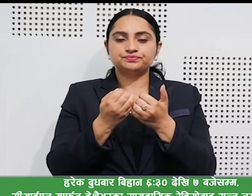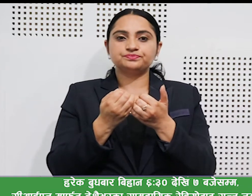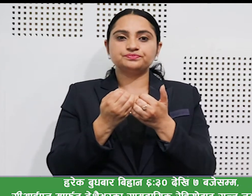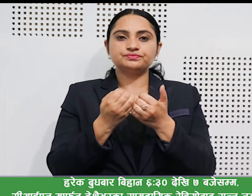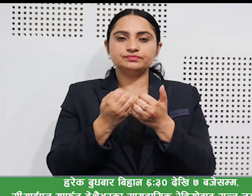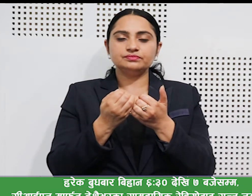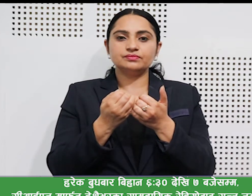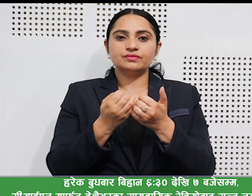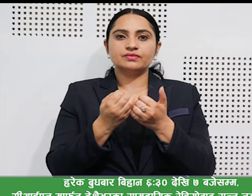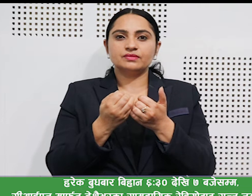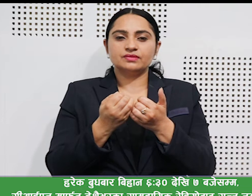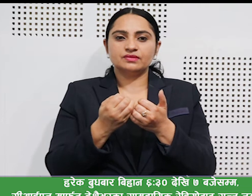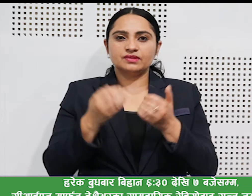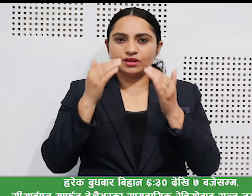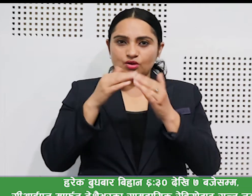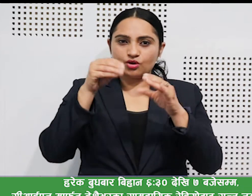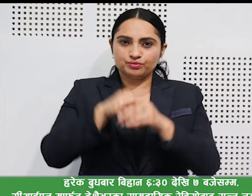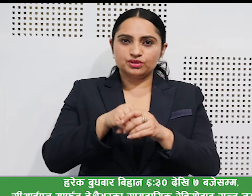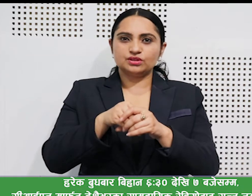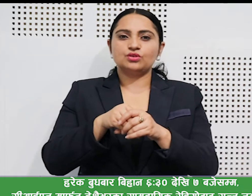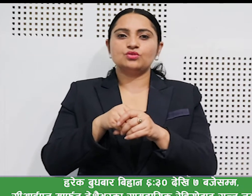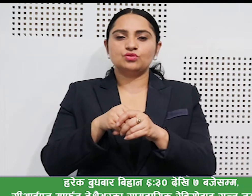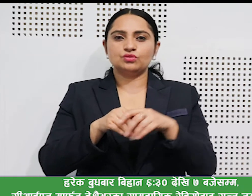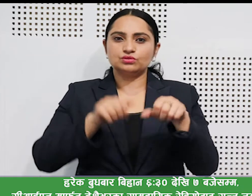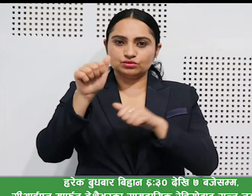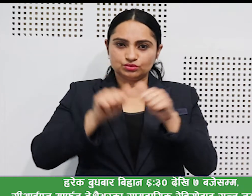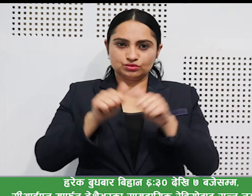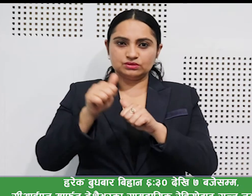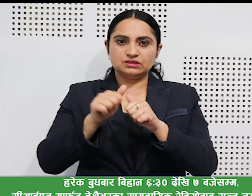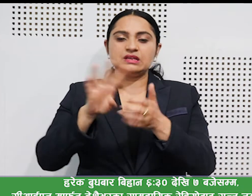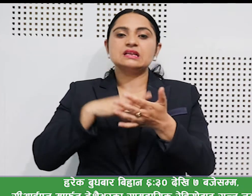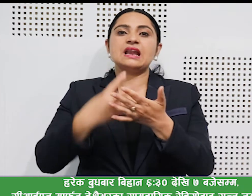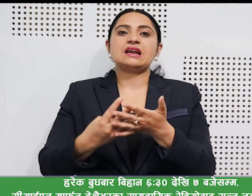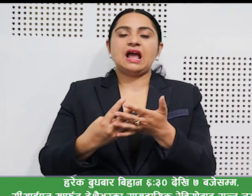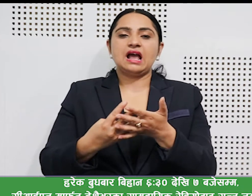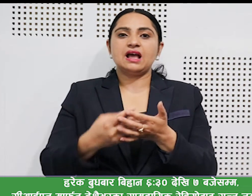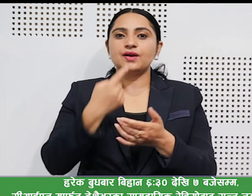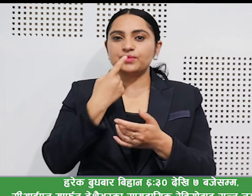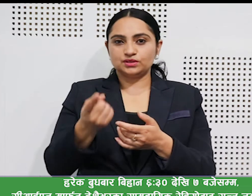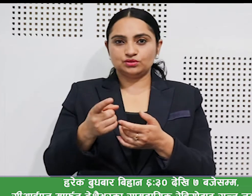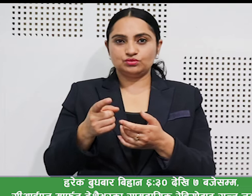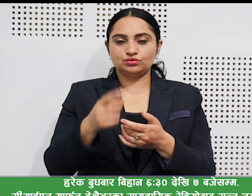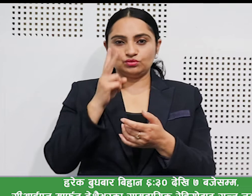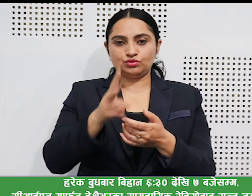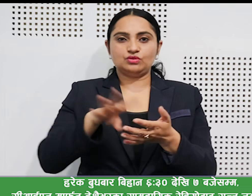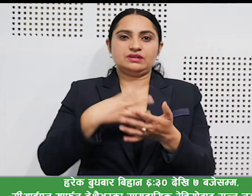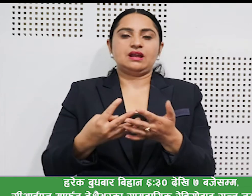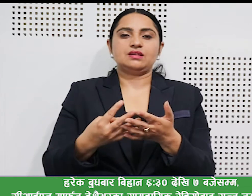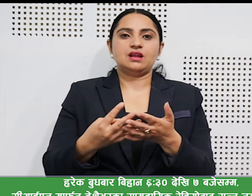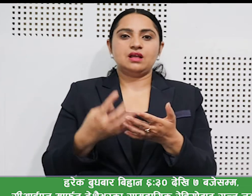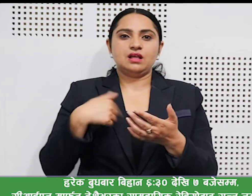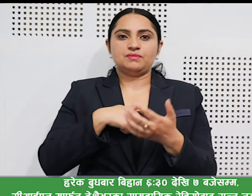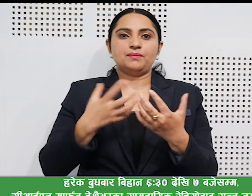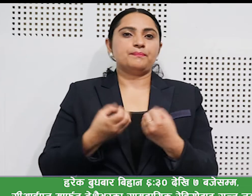नै हामी कहाँ छैन। हरेक घरभित्रको हरेक व्यक्तिको जुन सेग्रिगेटेड डेटा भन्छौँ नि हामी, खण्डित तथ्याङ्क, त्यो तथ्याङ्कको